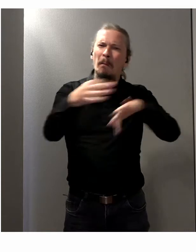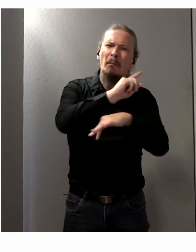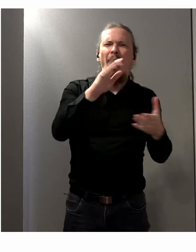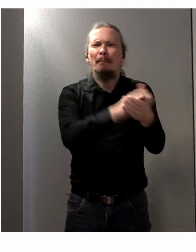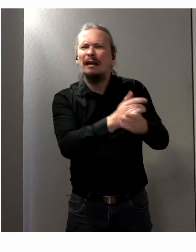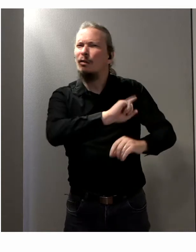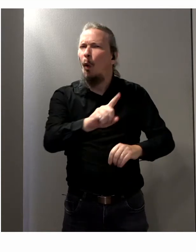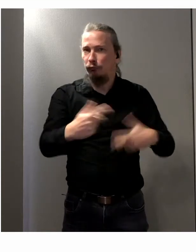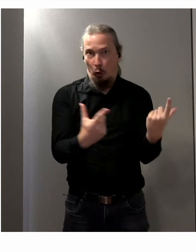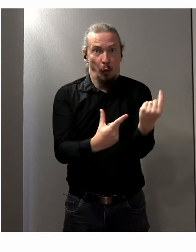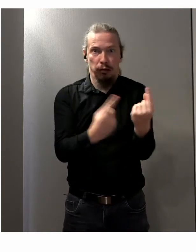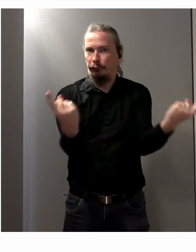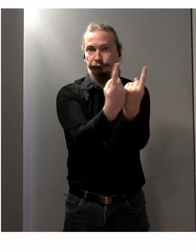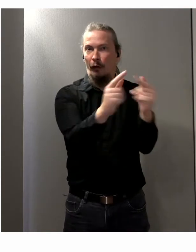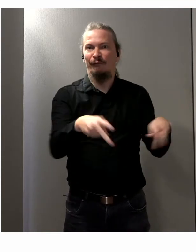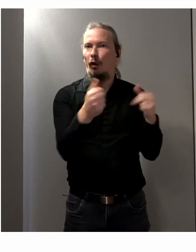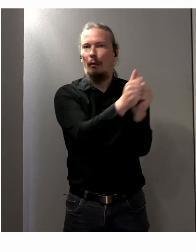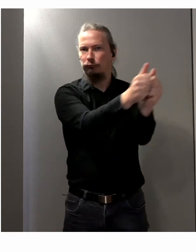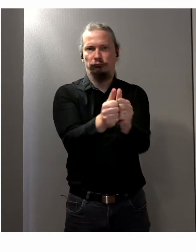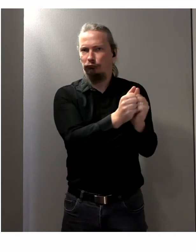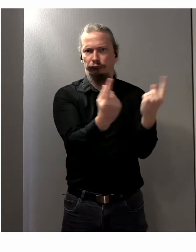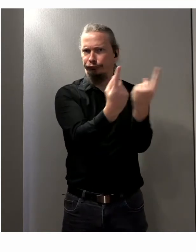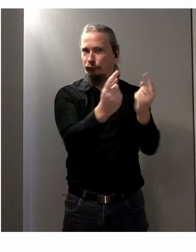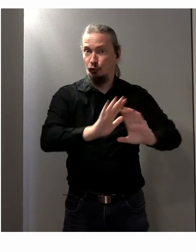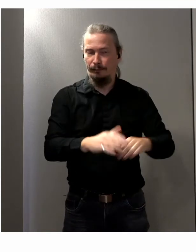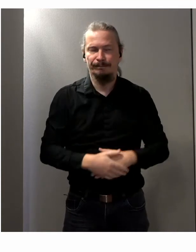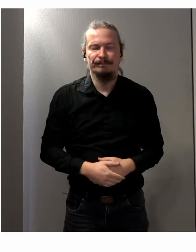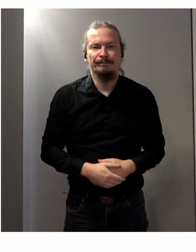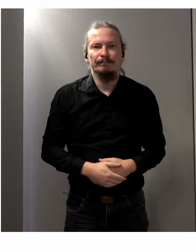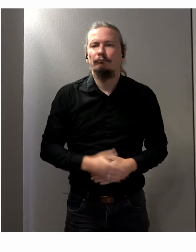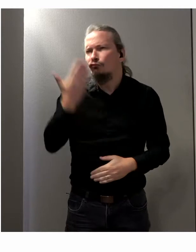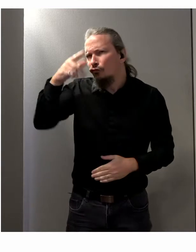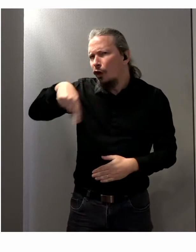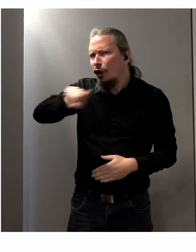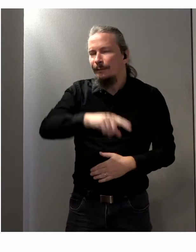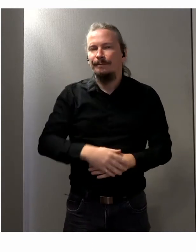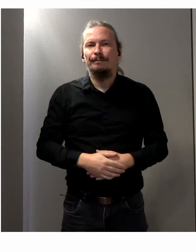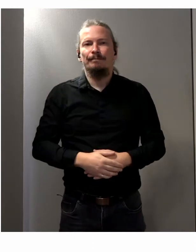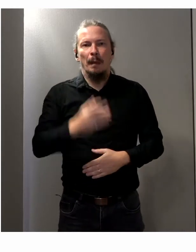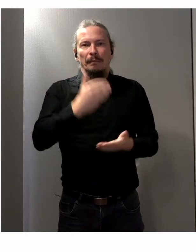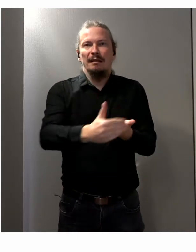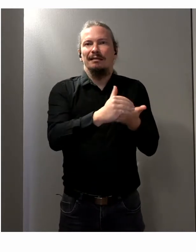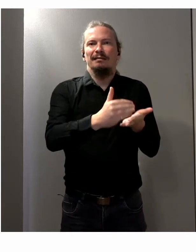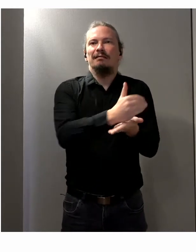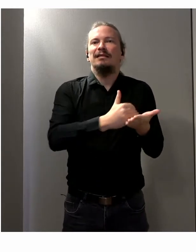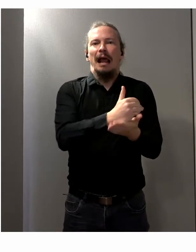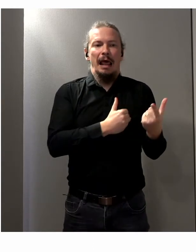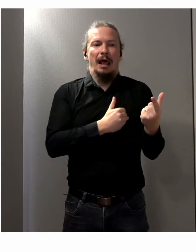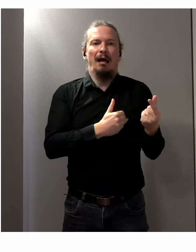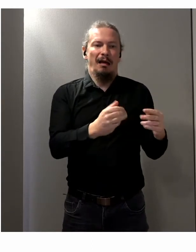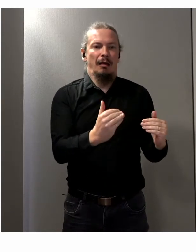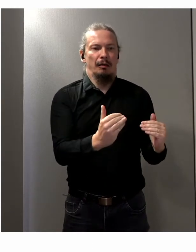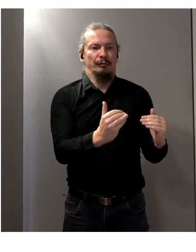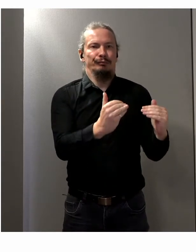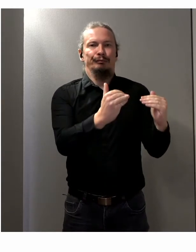pas pacsé, un simple couple en concubinage, comme vous le savez probablement, à partir d'un certain revenu du